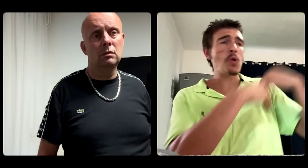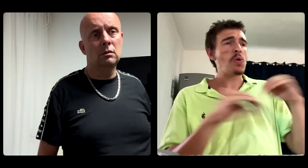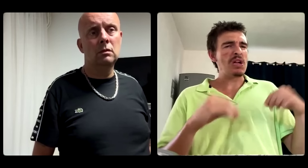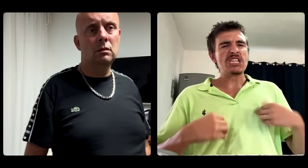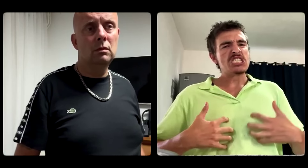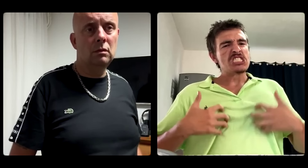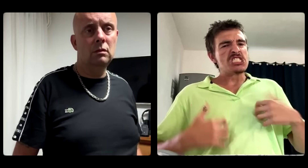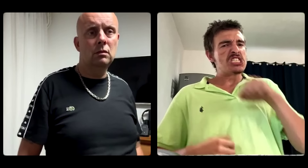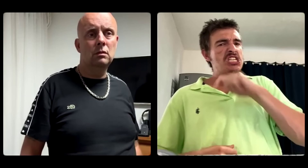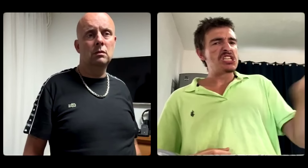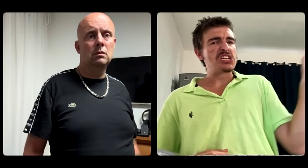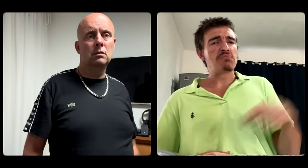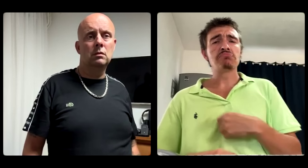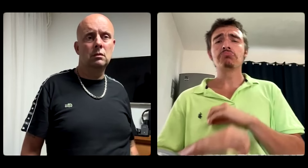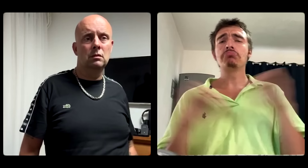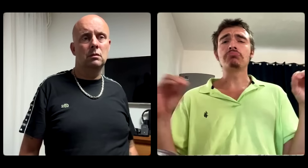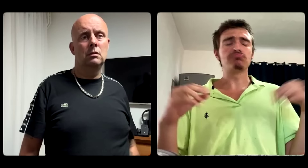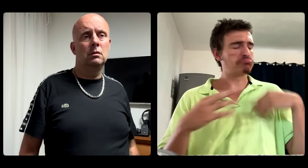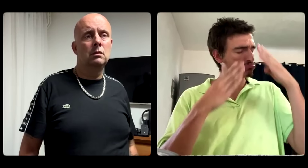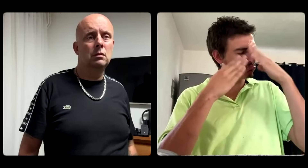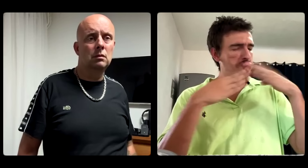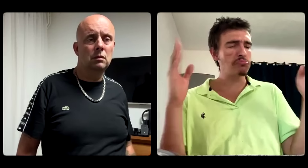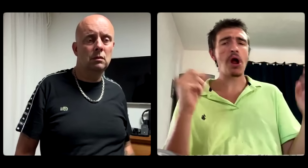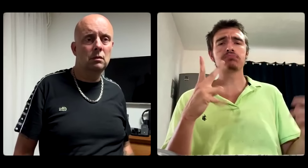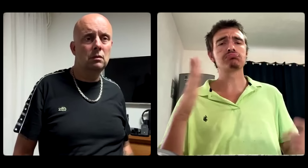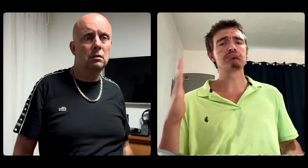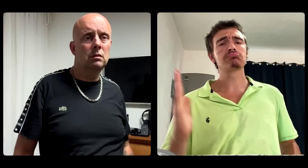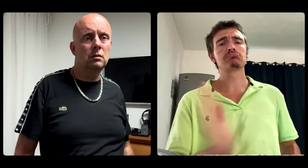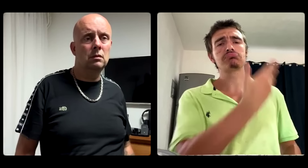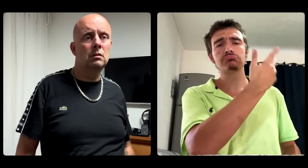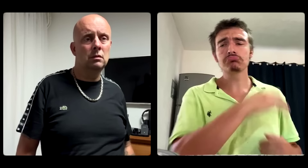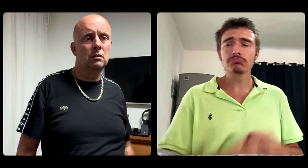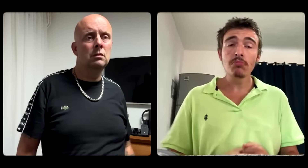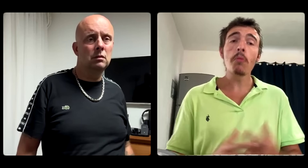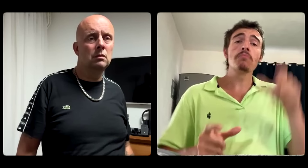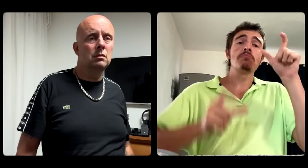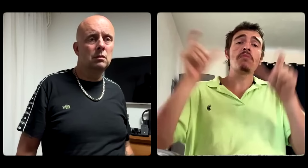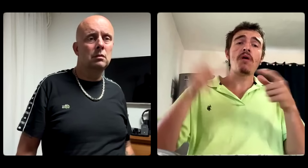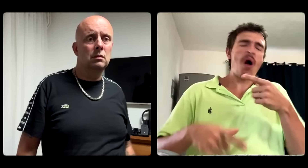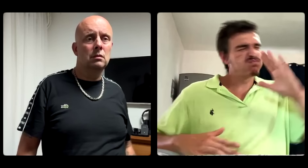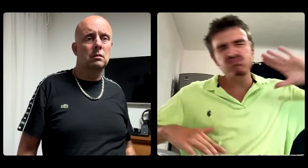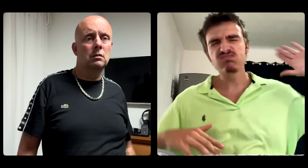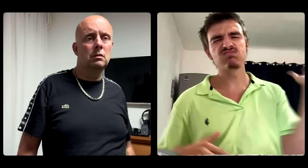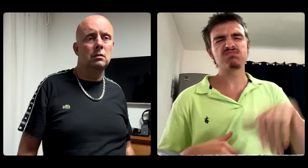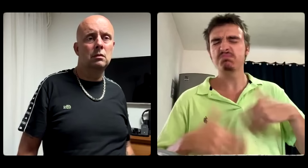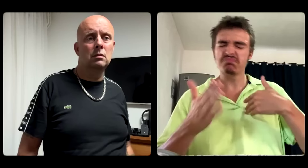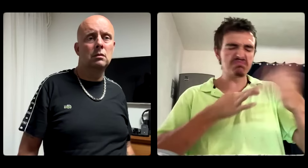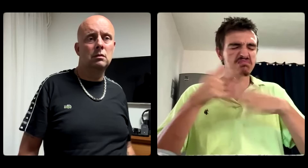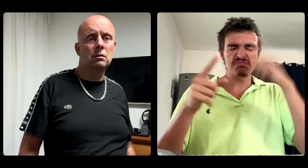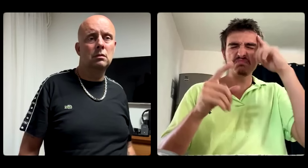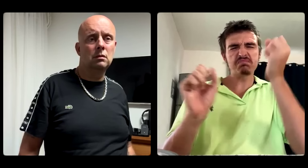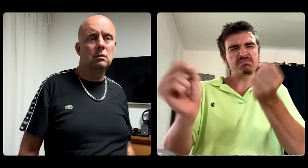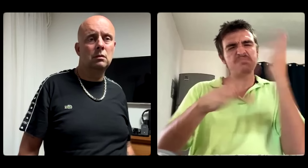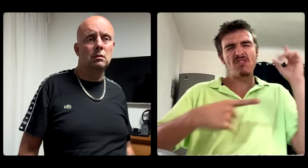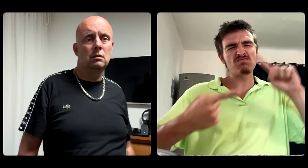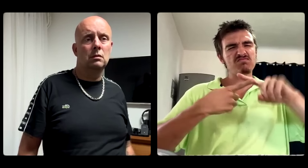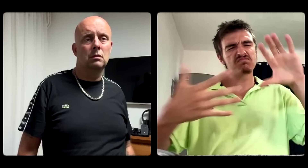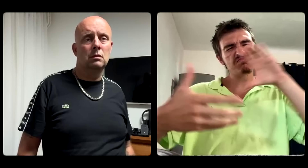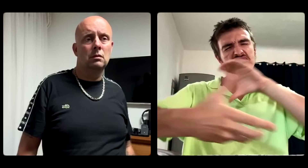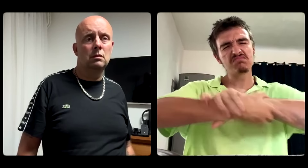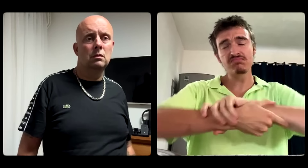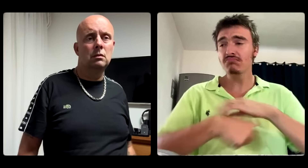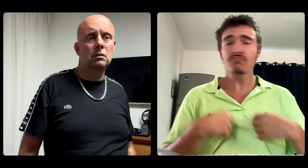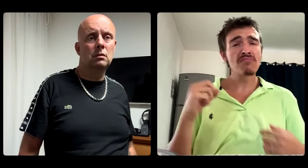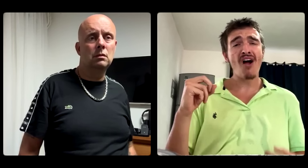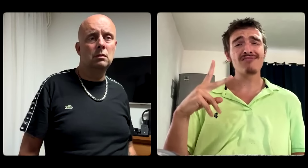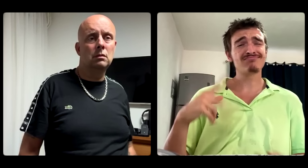toen wij begonnen te praten. Wij begonnen te praten, zei je 2, 3 weken geleden. Dus dan zou het er nooit terug zijn, 2. Waarom ligt je stof?